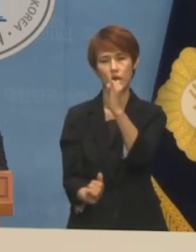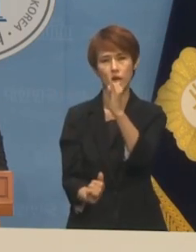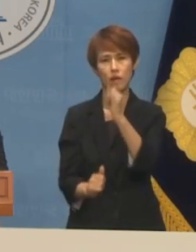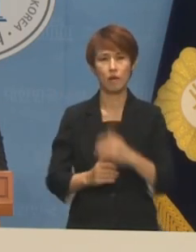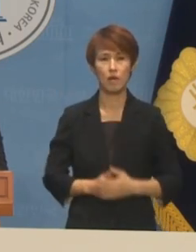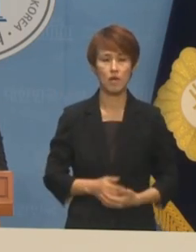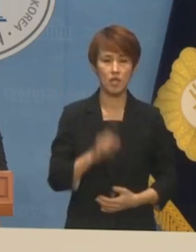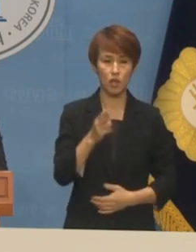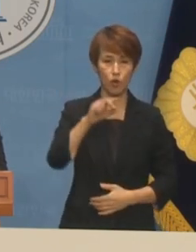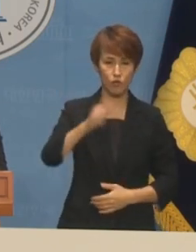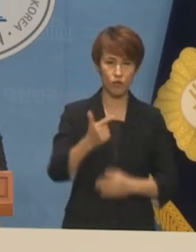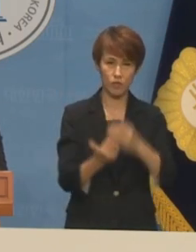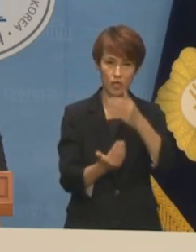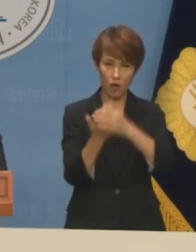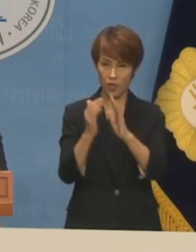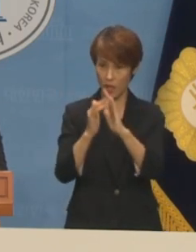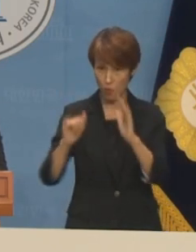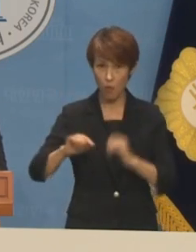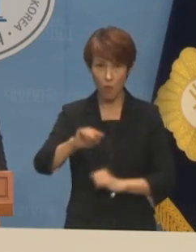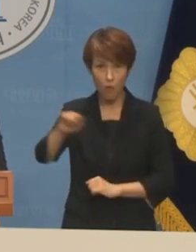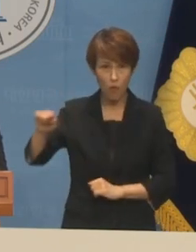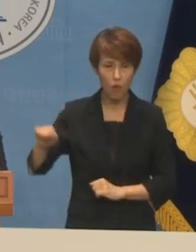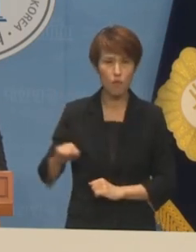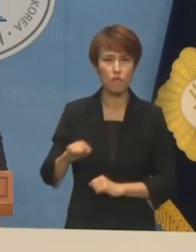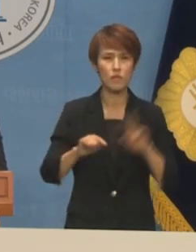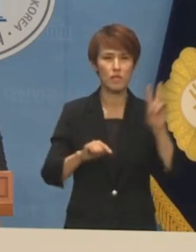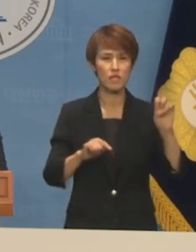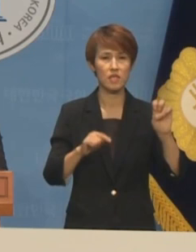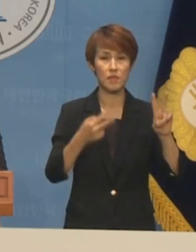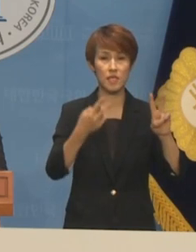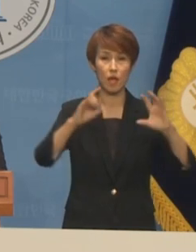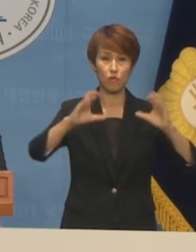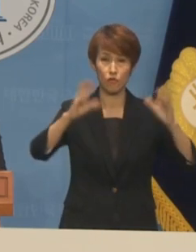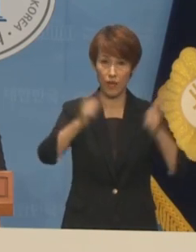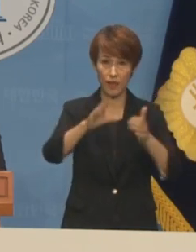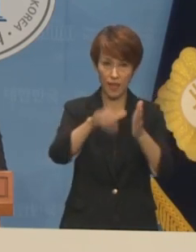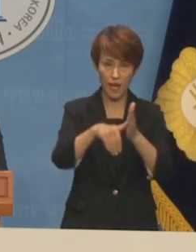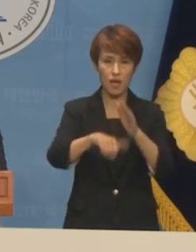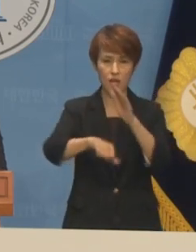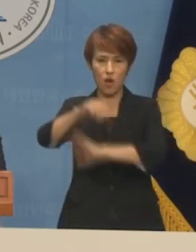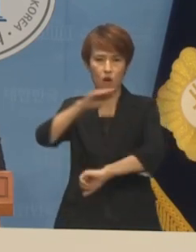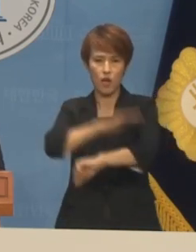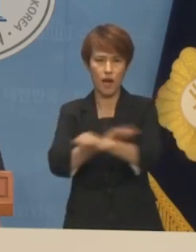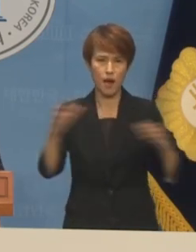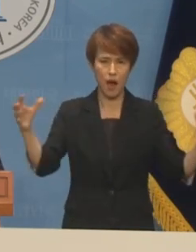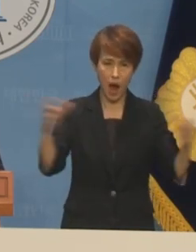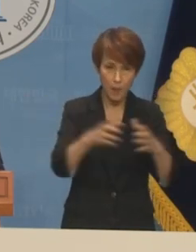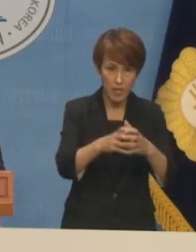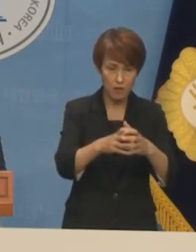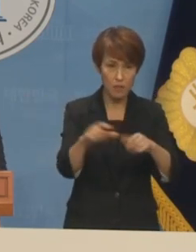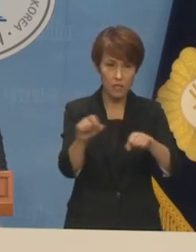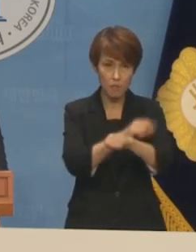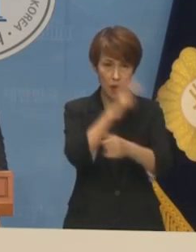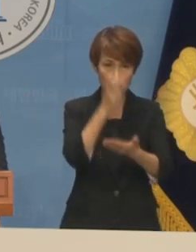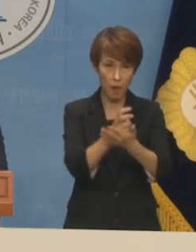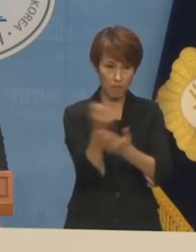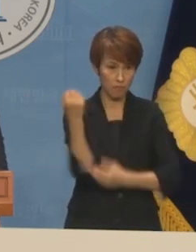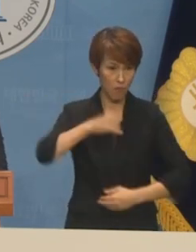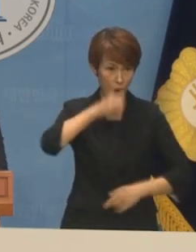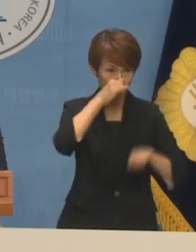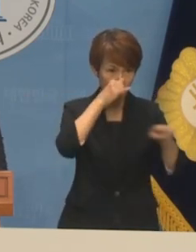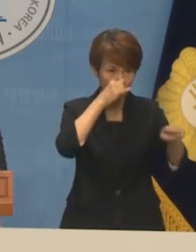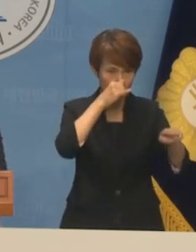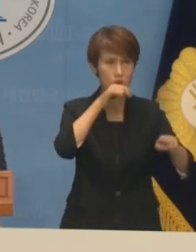여순 사건 유족들은 22대 국회에서 여야 합의로 제정된 특별법을 어기고 있는 위원회를